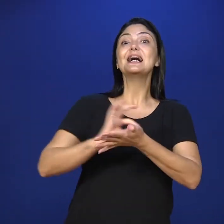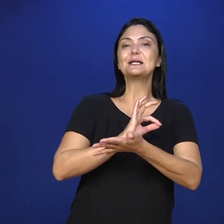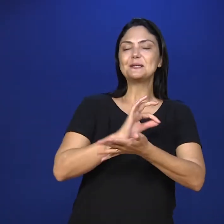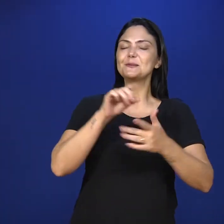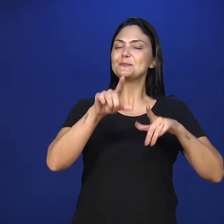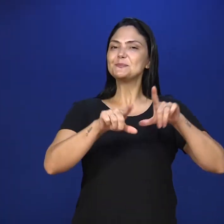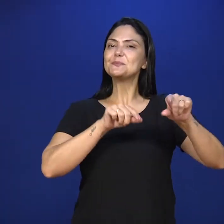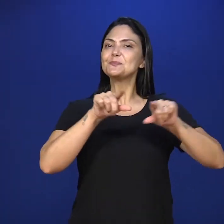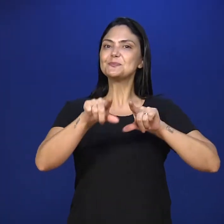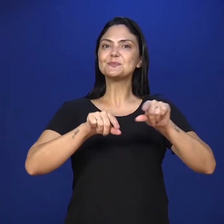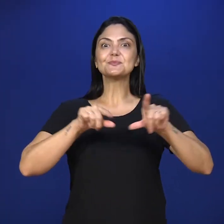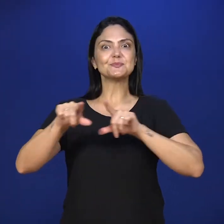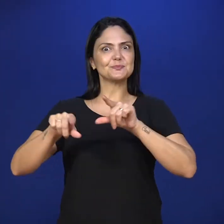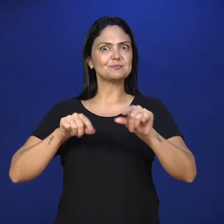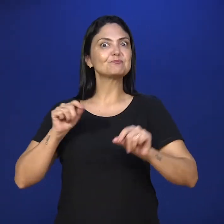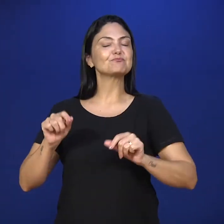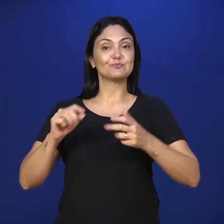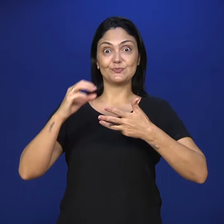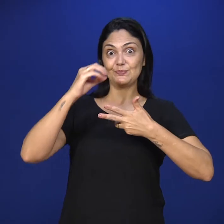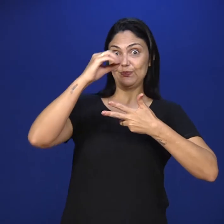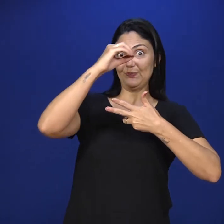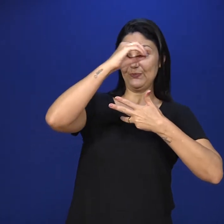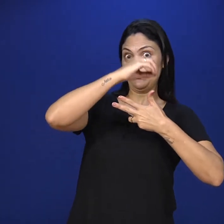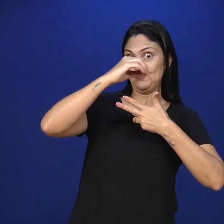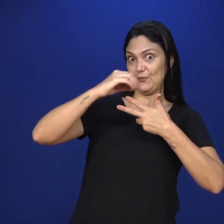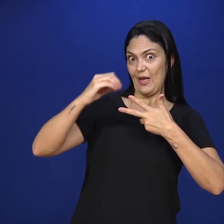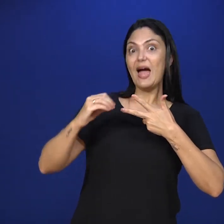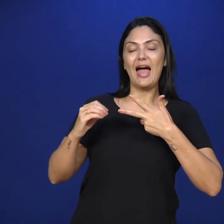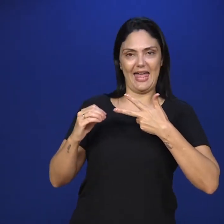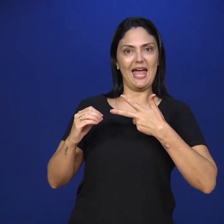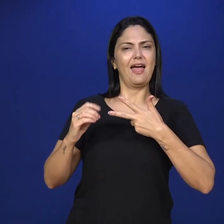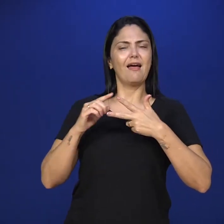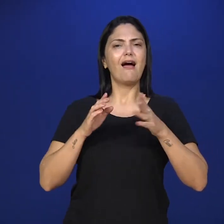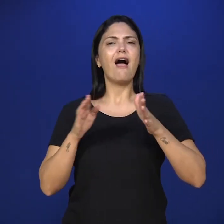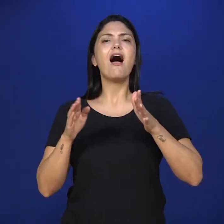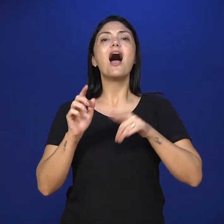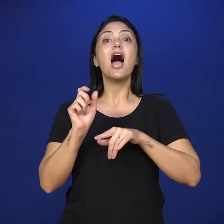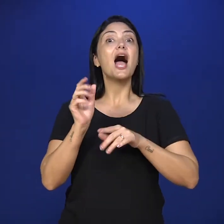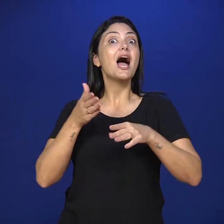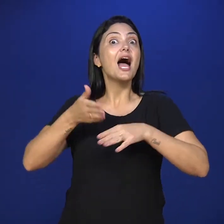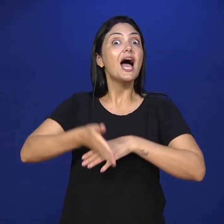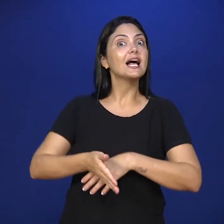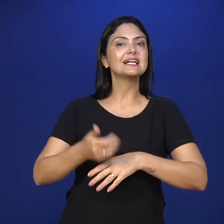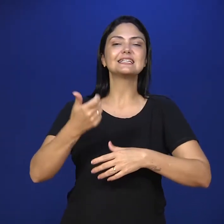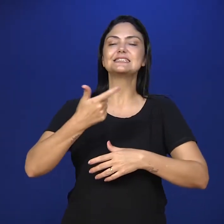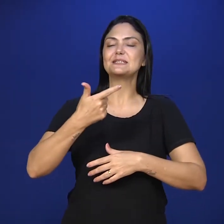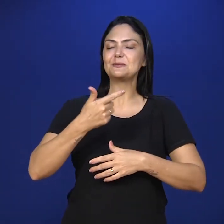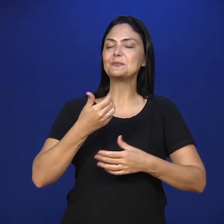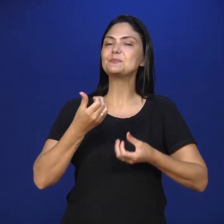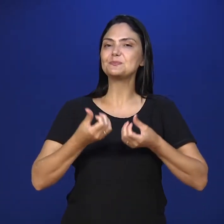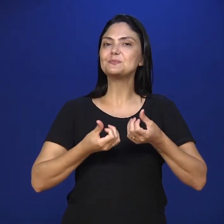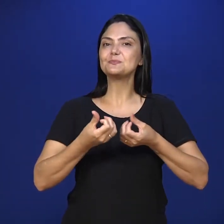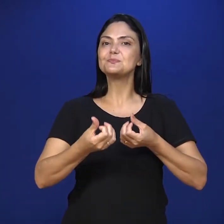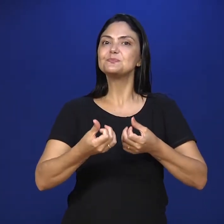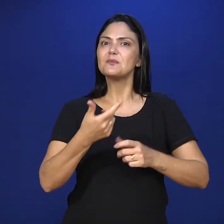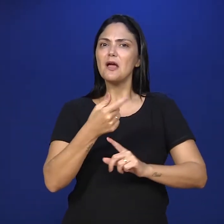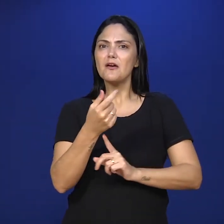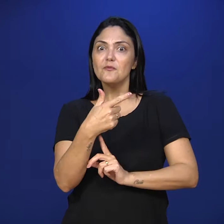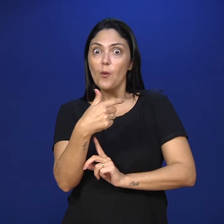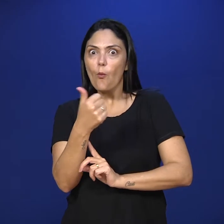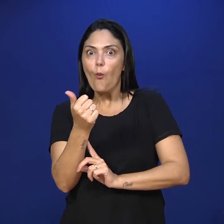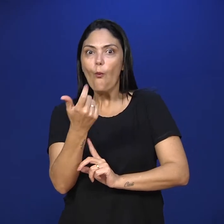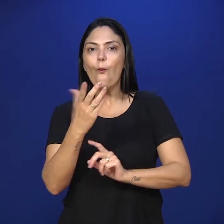ao processo seletivo na modalidade Enem, com ingresso limitado ao segundo semestre de 2021 para o curso